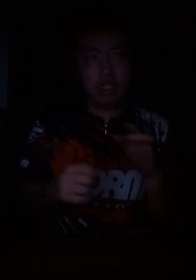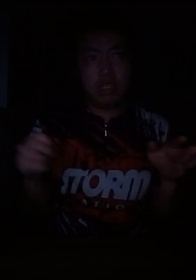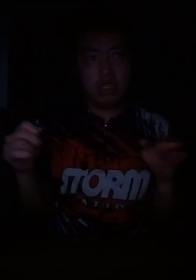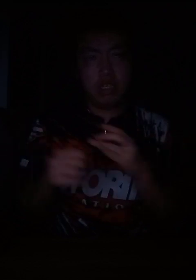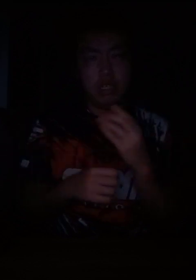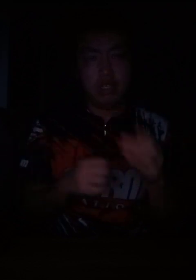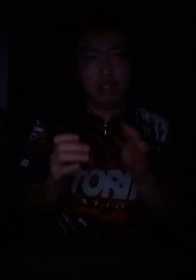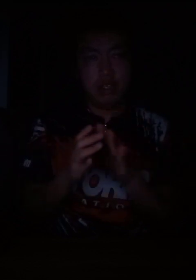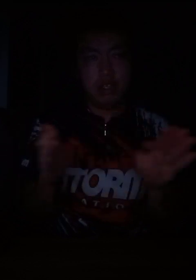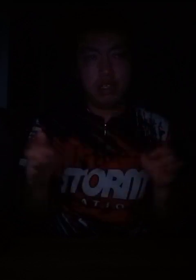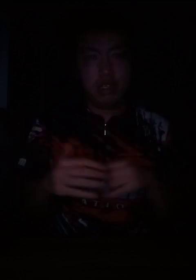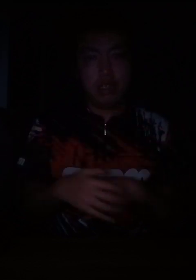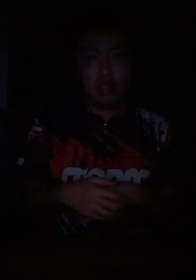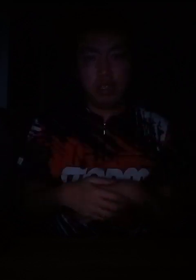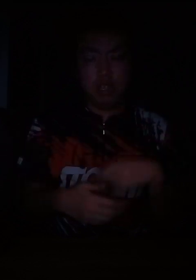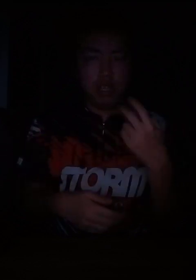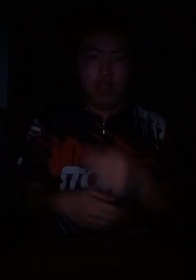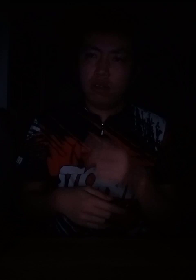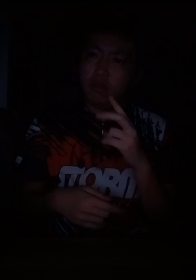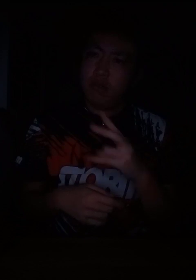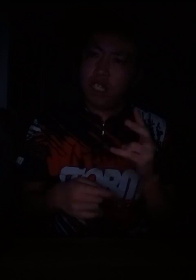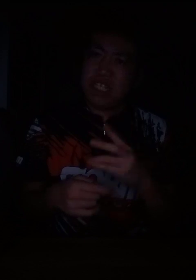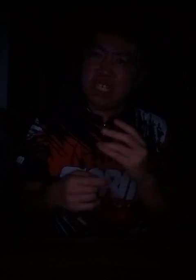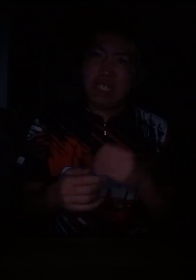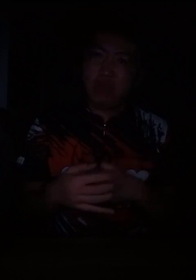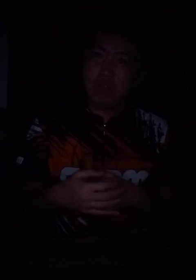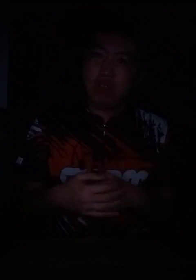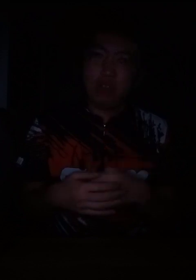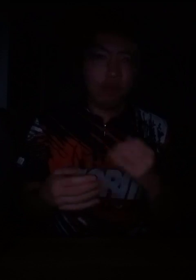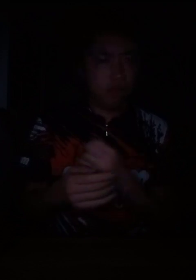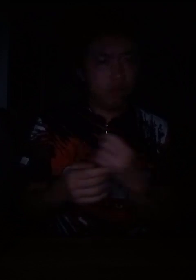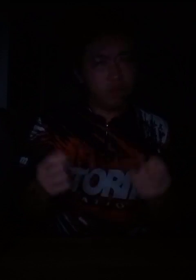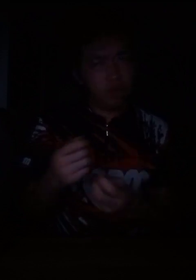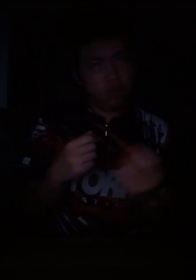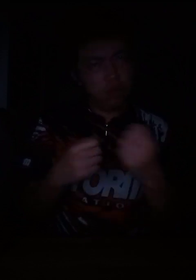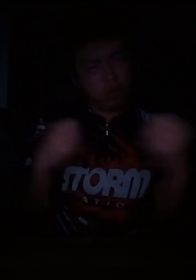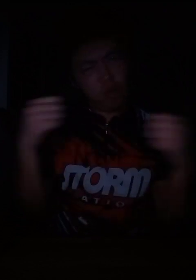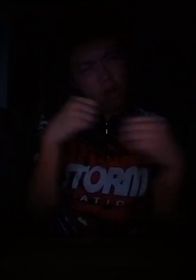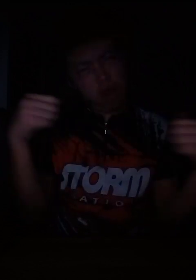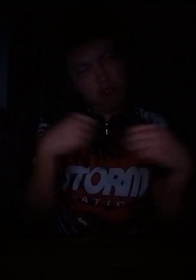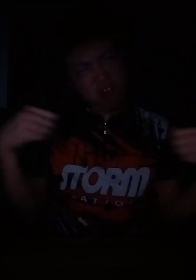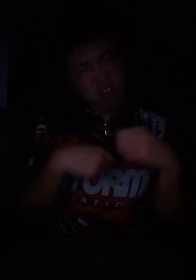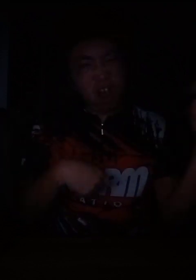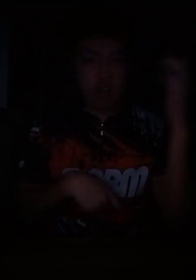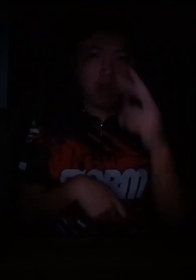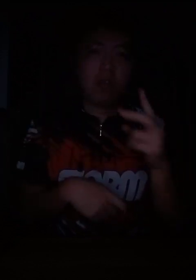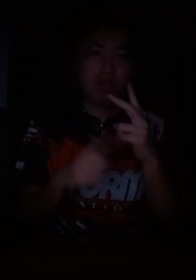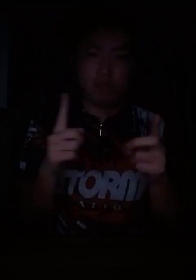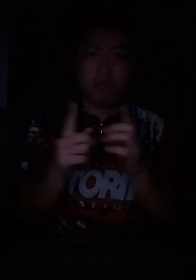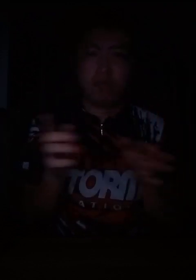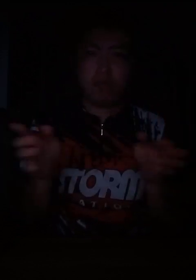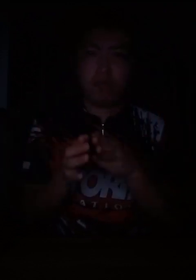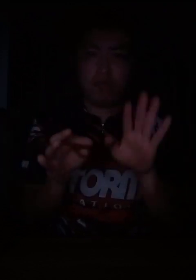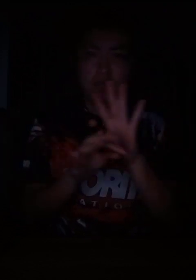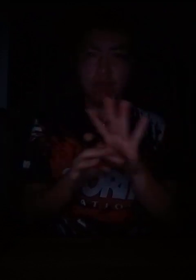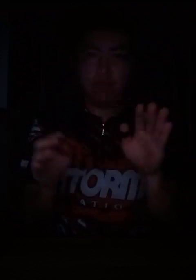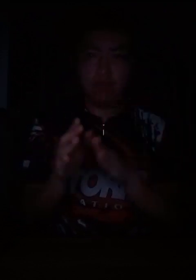했다고 주장했습니다. 그러나 김 씨는 손 사장으로부터 폭행을 당했다는 지난 11일 직접 찍은 동영상을